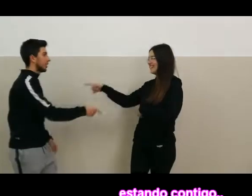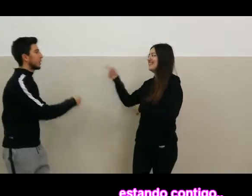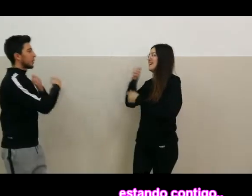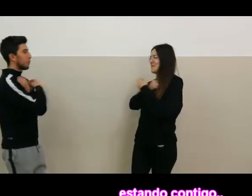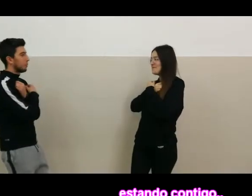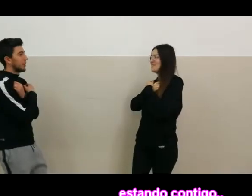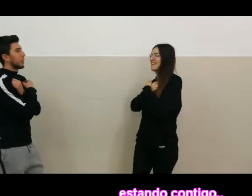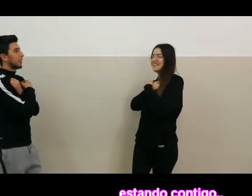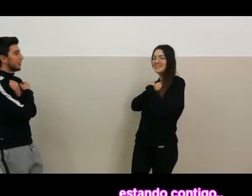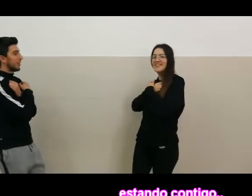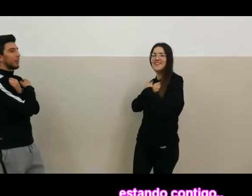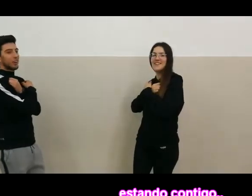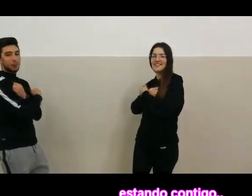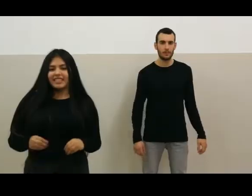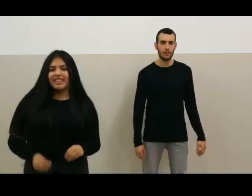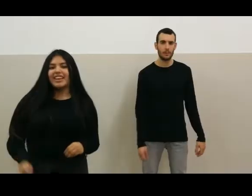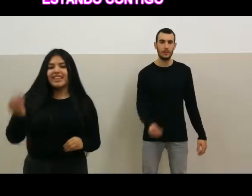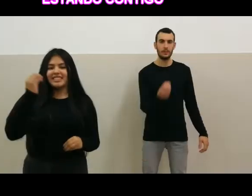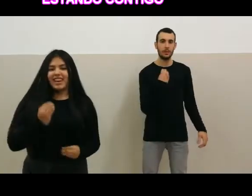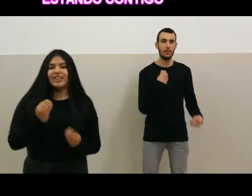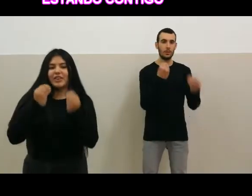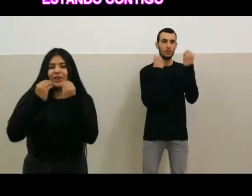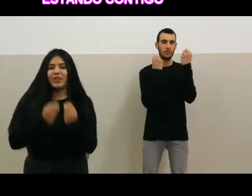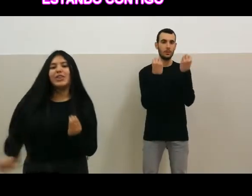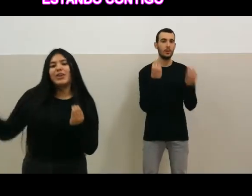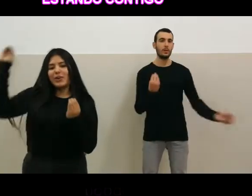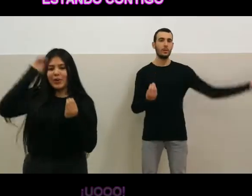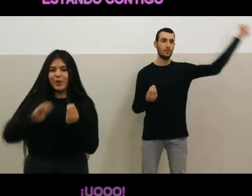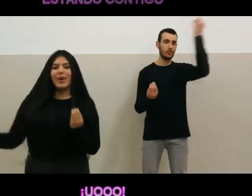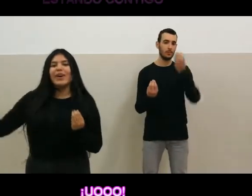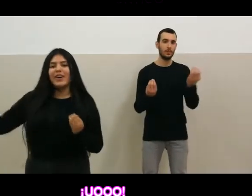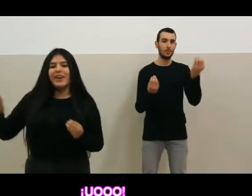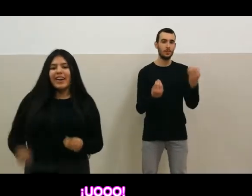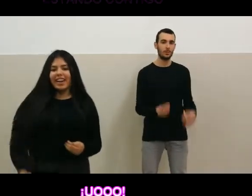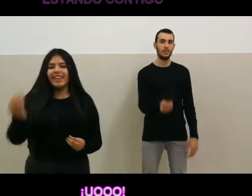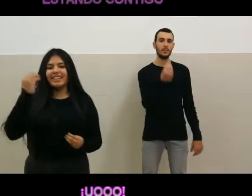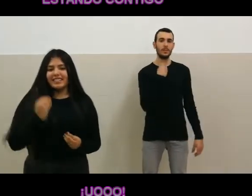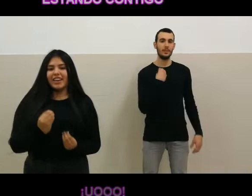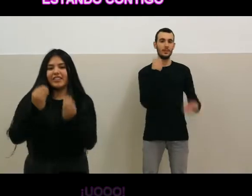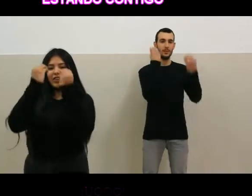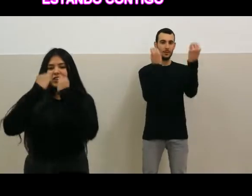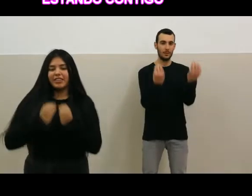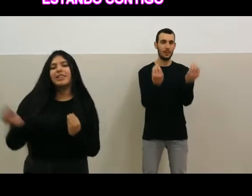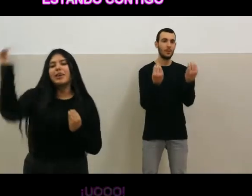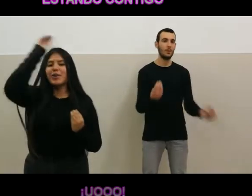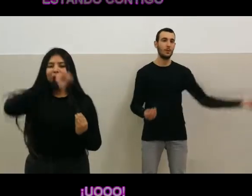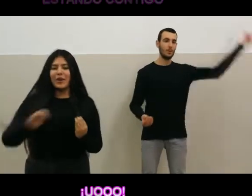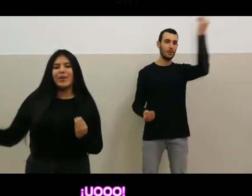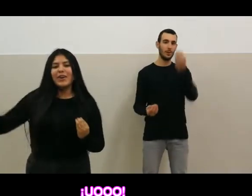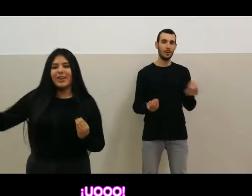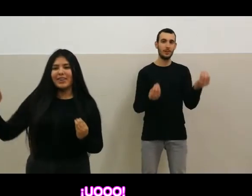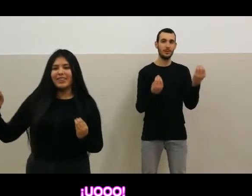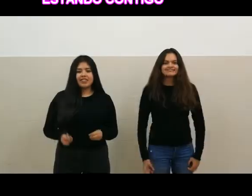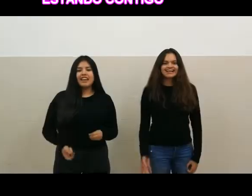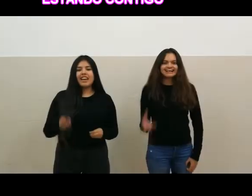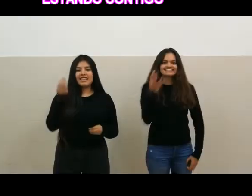estando contigo, estando contigo, estando contigo,